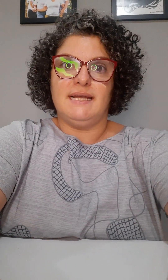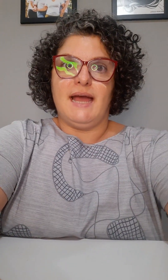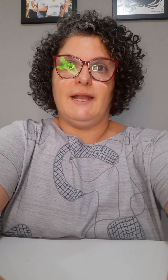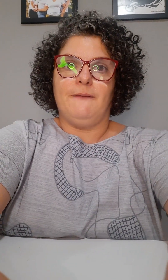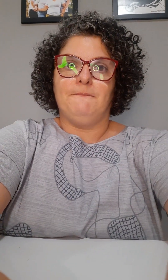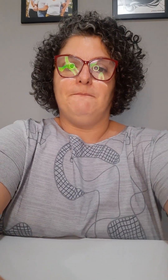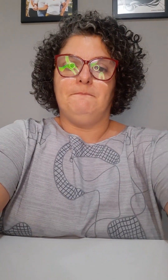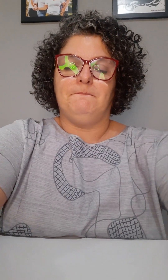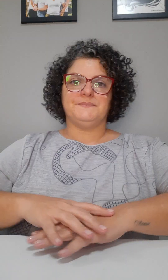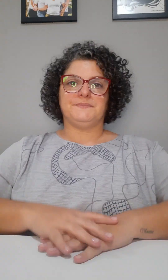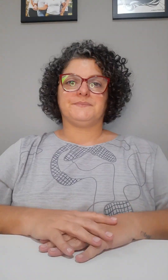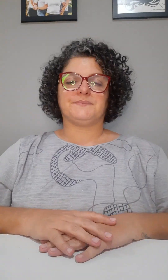treinarem.